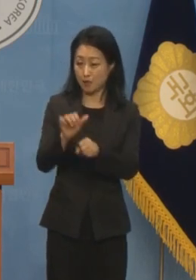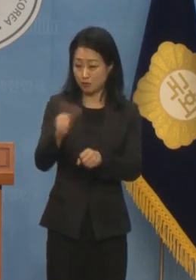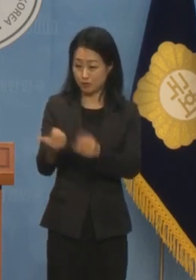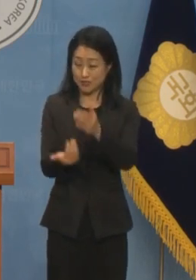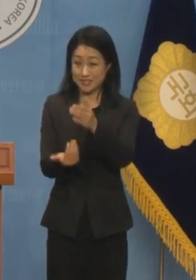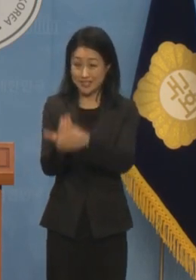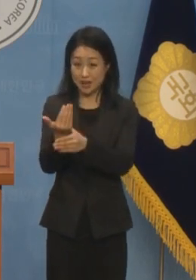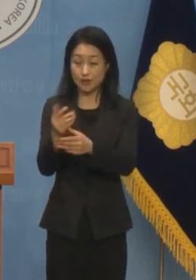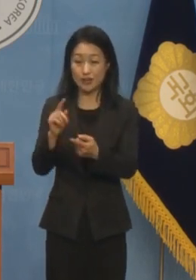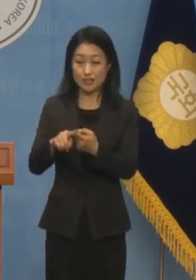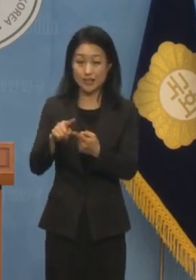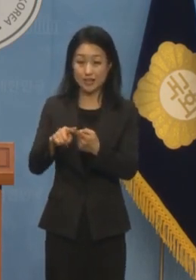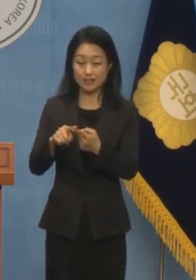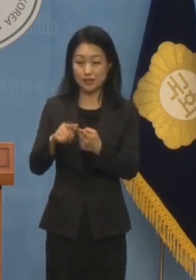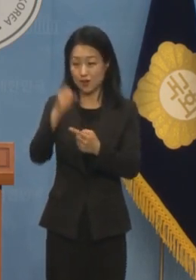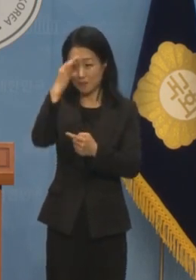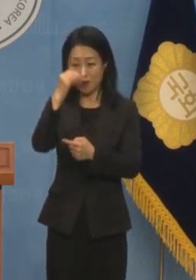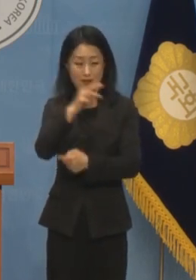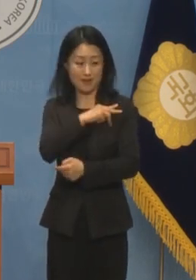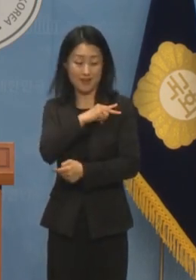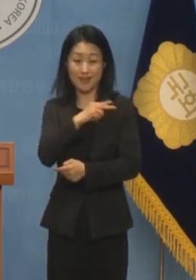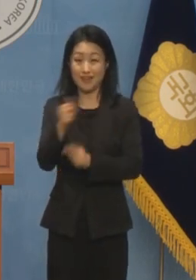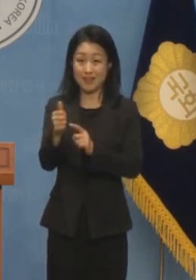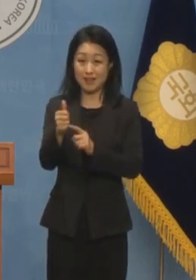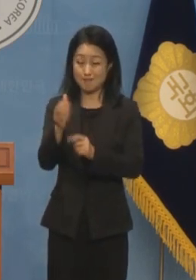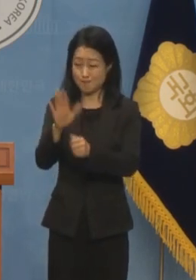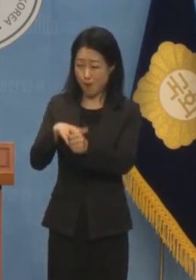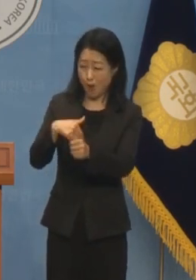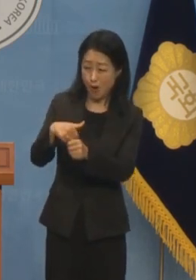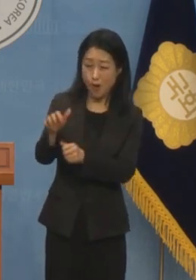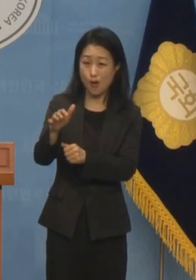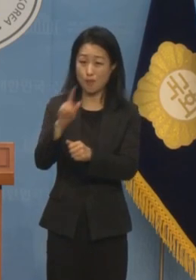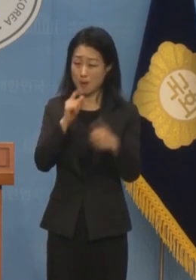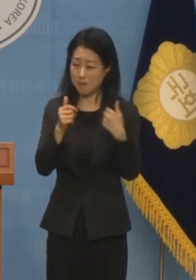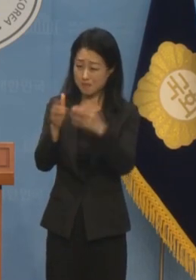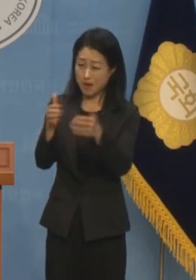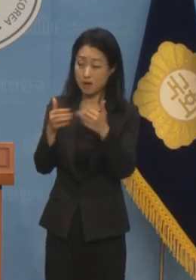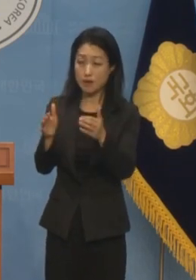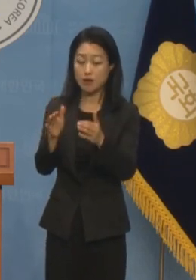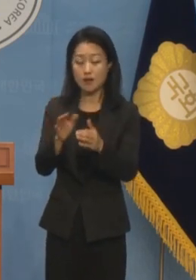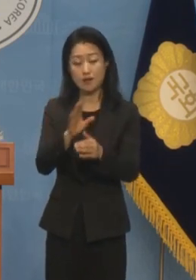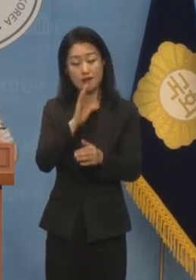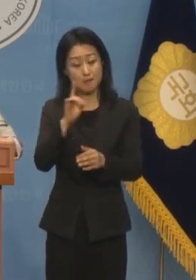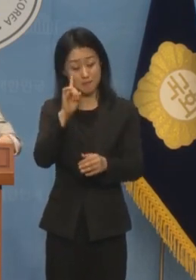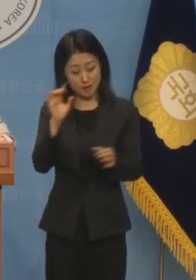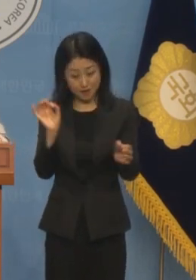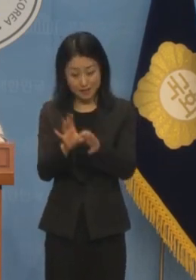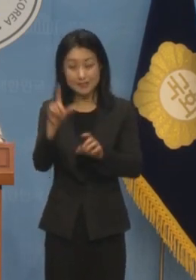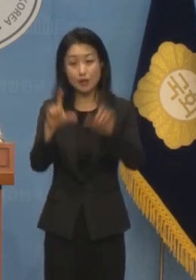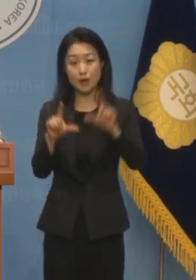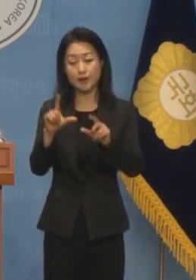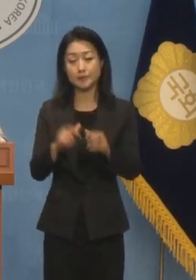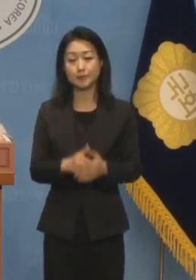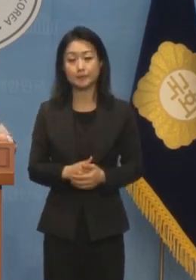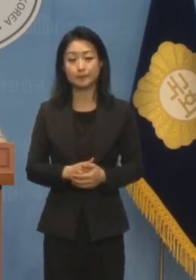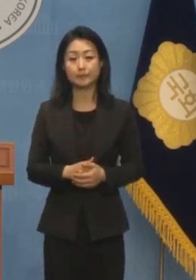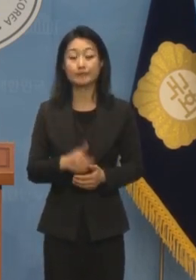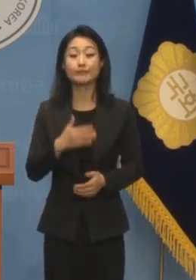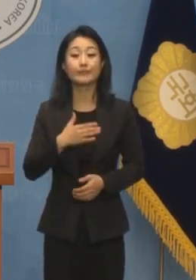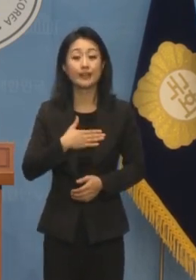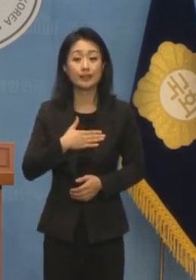일이 있다라고 하는 것은 이것은 있을 수 없는 일이 아닌가 이런 생각을 할 수 있을 것 같습니다. 그래서